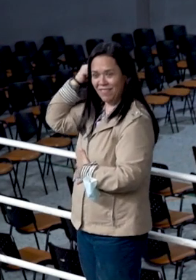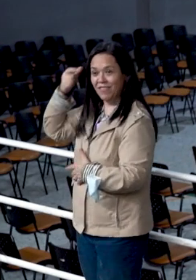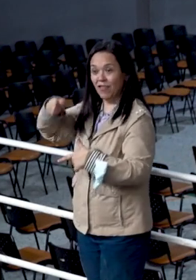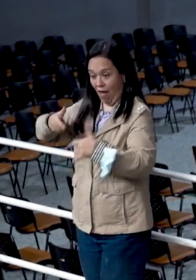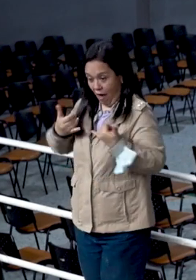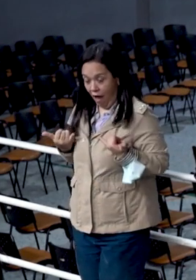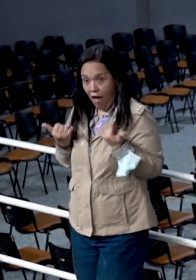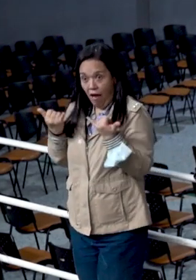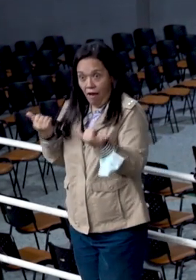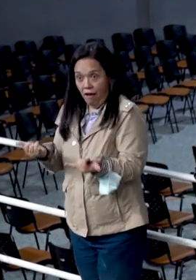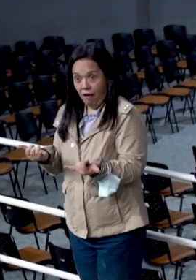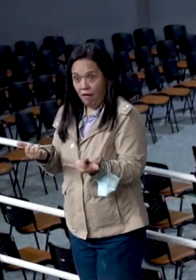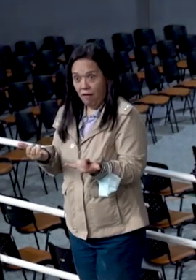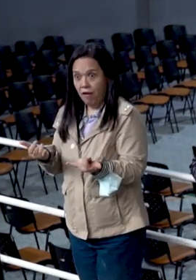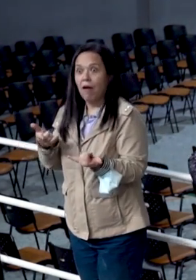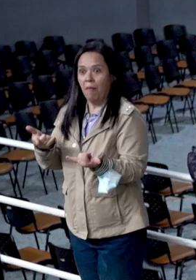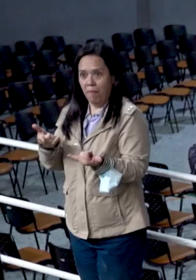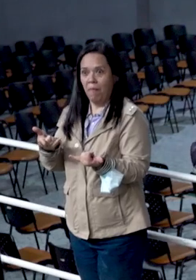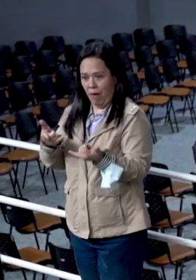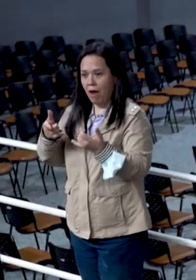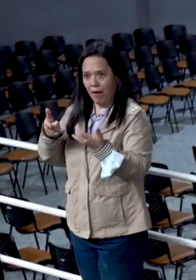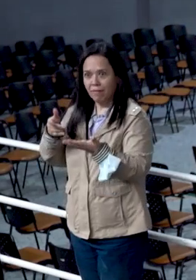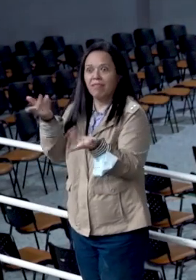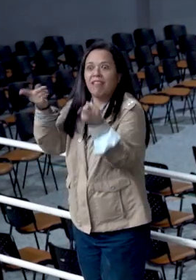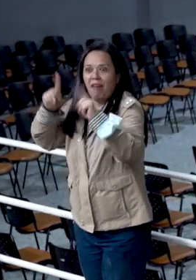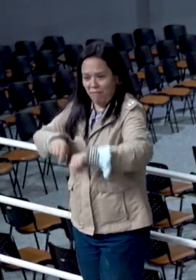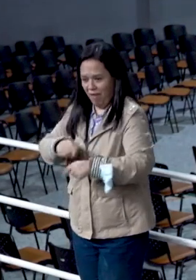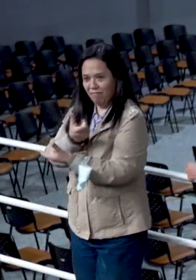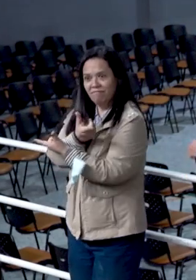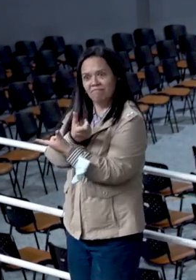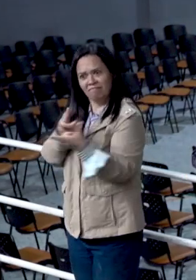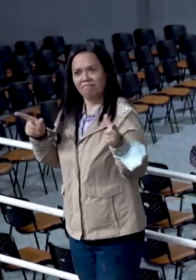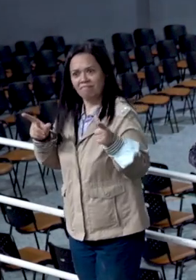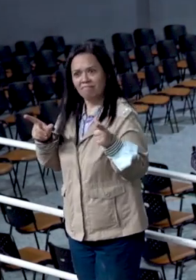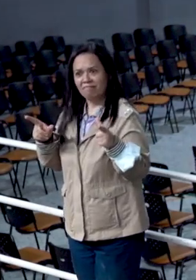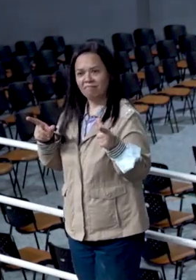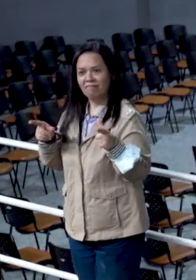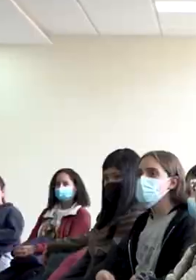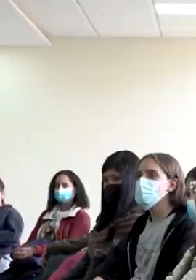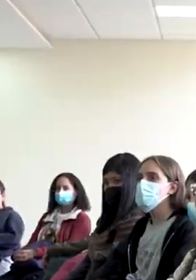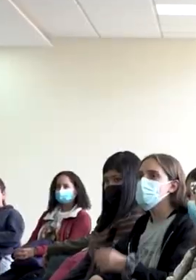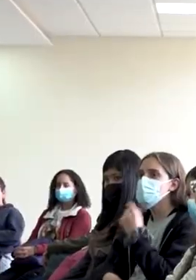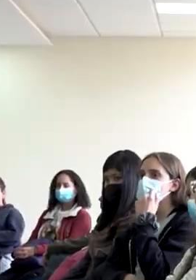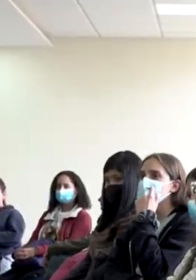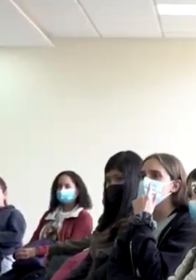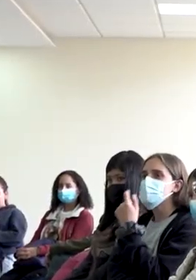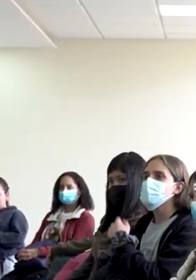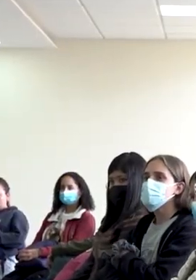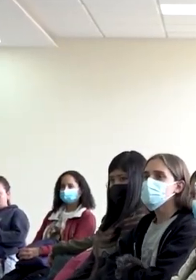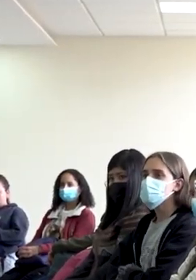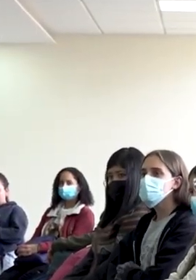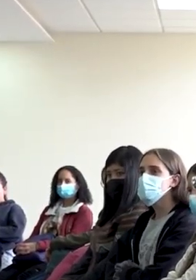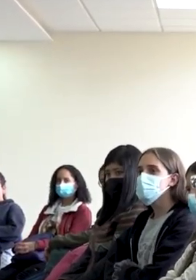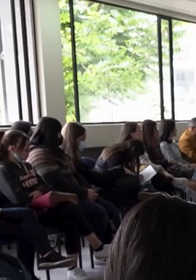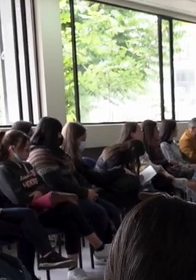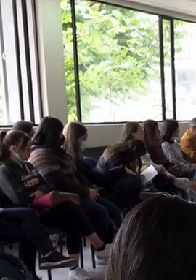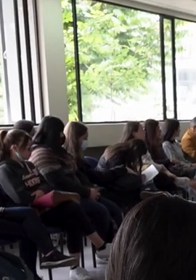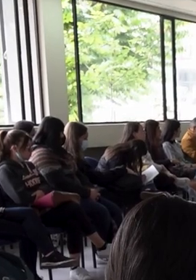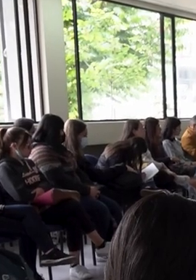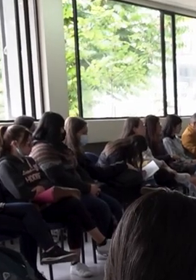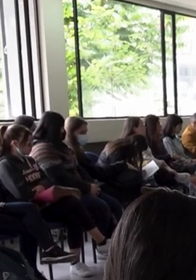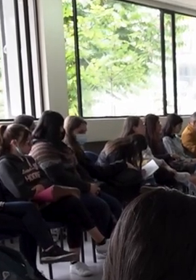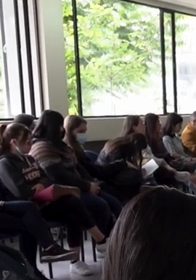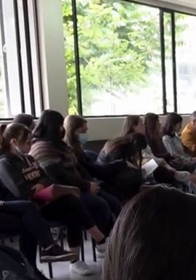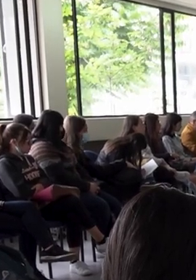Estamos aquí para esto, para emanciparnos, para emancipar el pensamiento, para aportar a